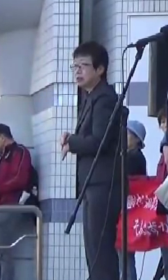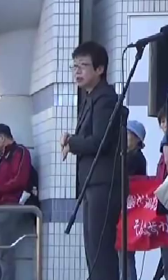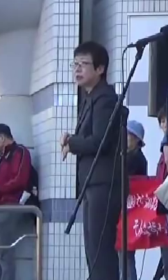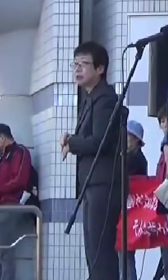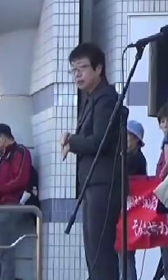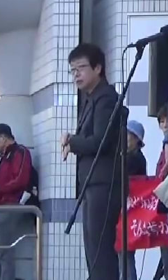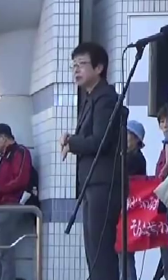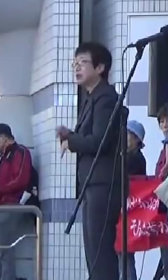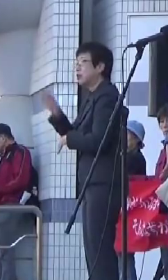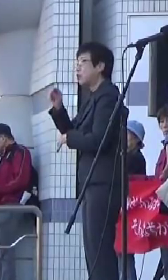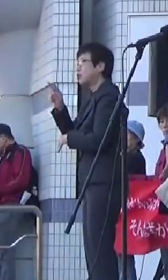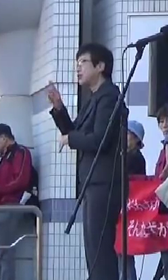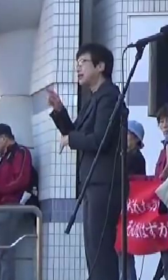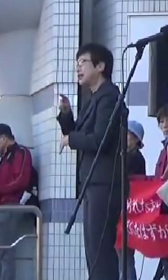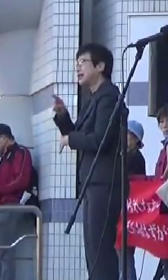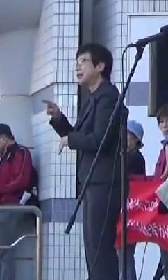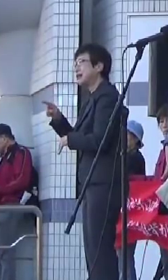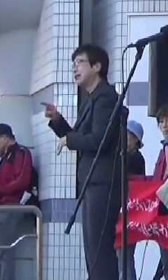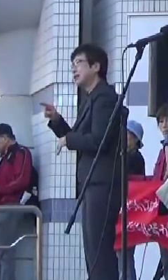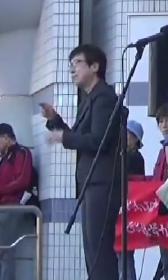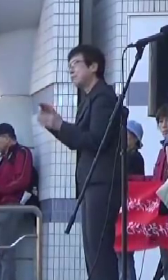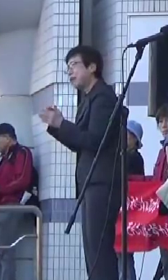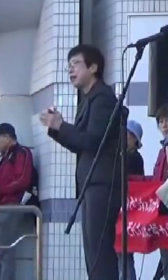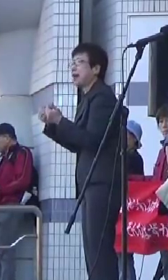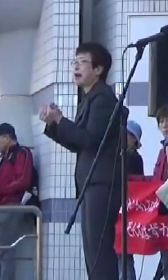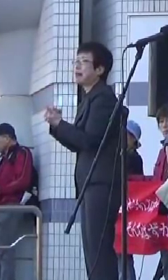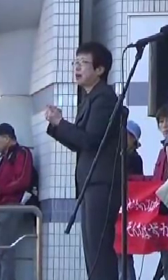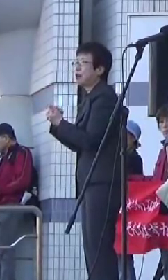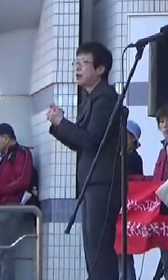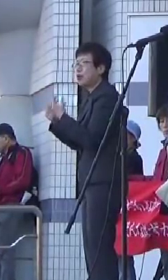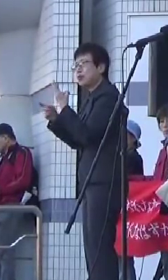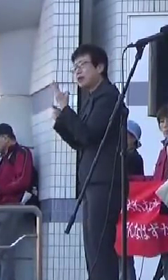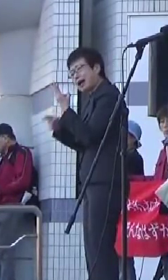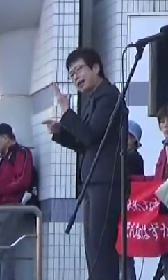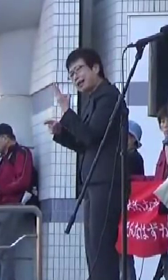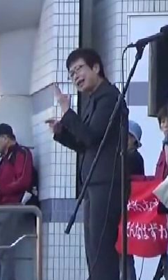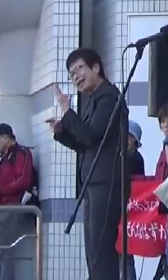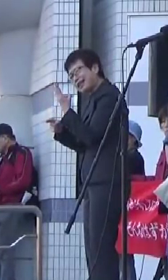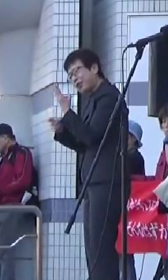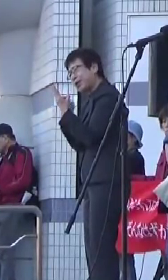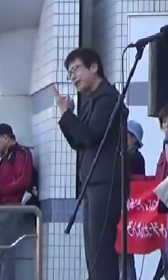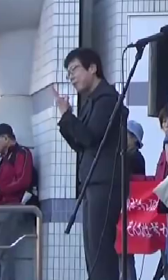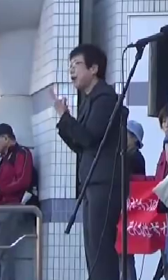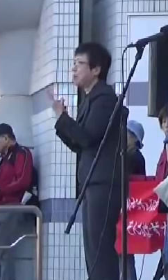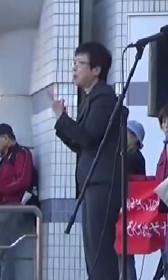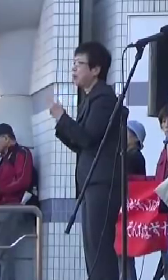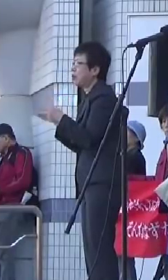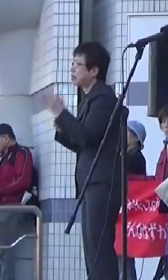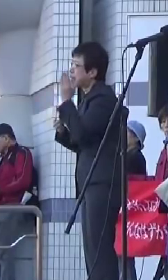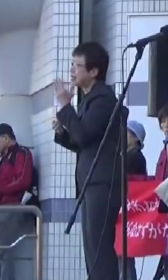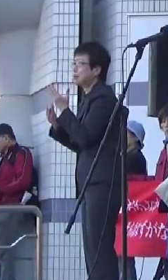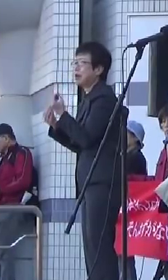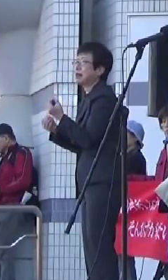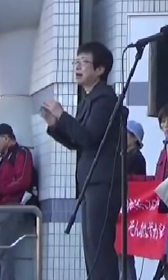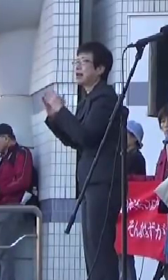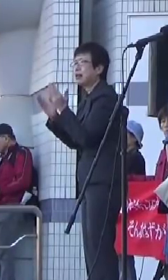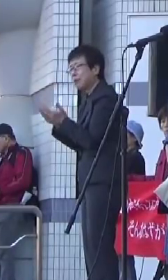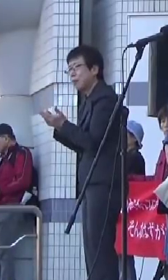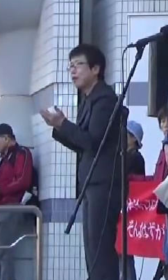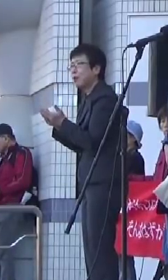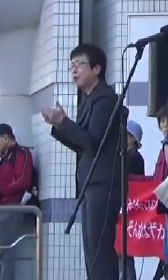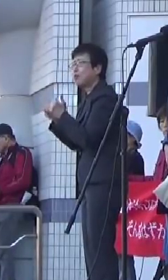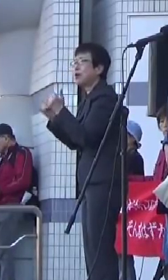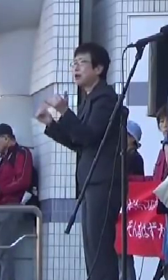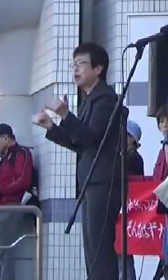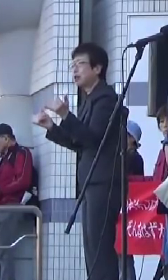反対しました。2人だけ賛成しちゃったんですけどね、2人の方はちょっとなんか利害関係のある方だったらしくって、もうほとんどの方がどんな